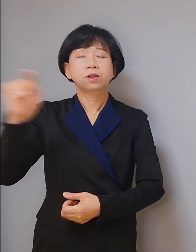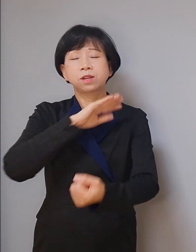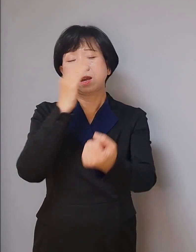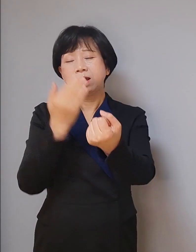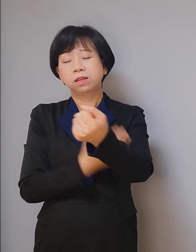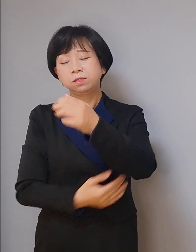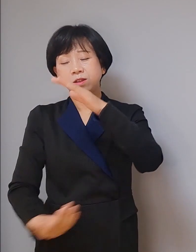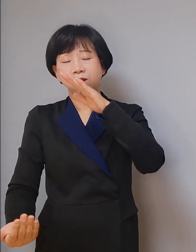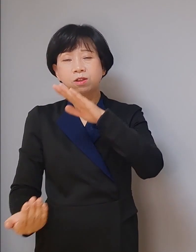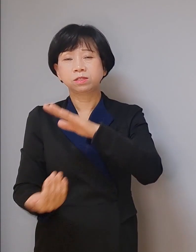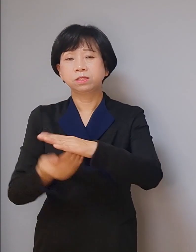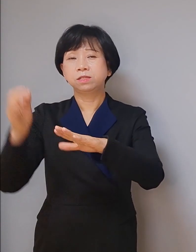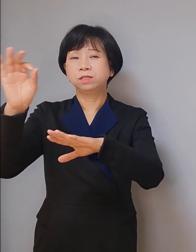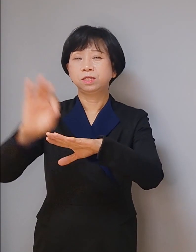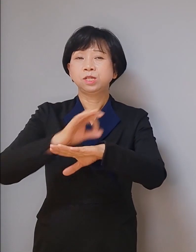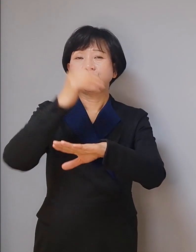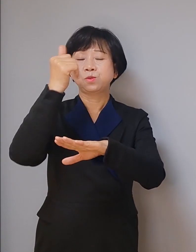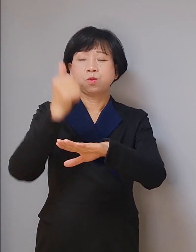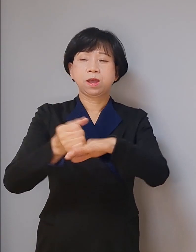찬양하여라